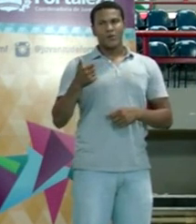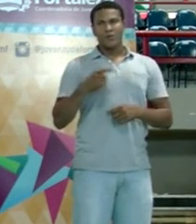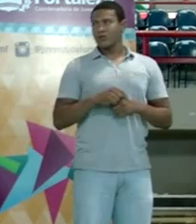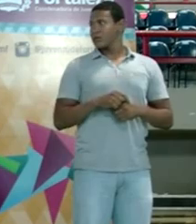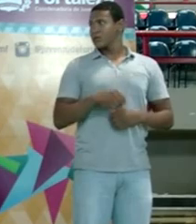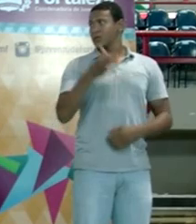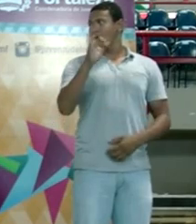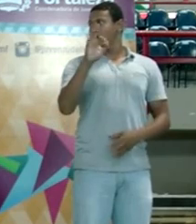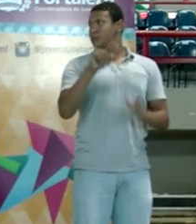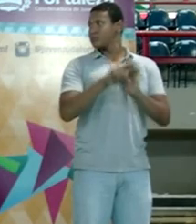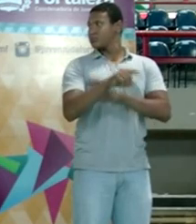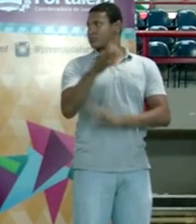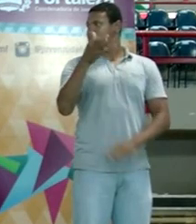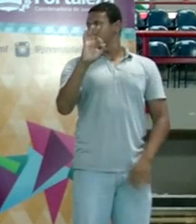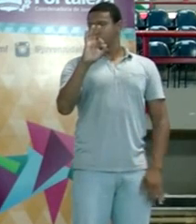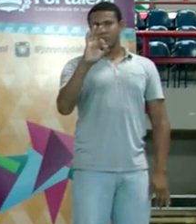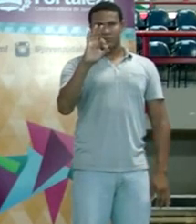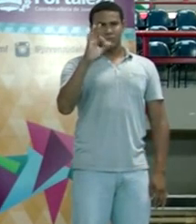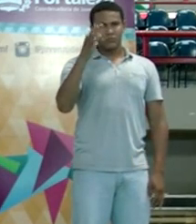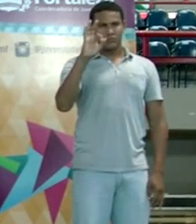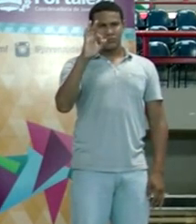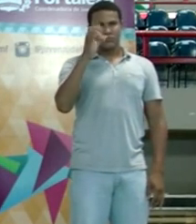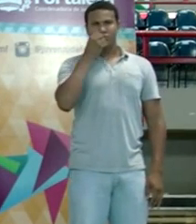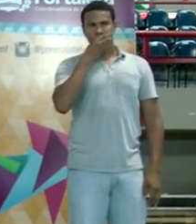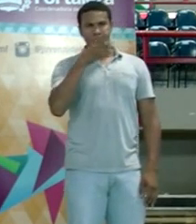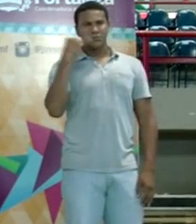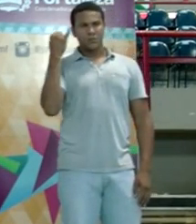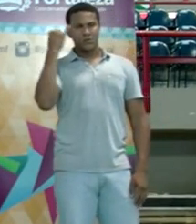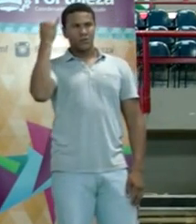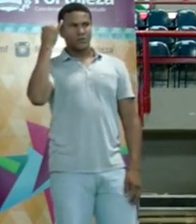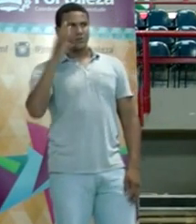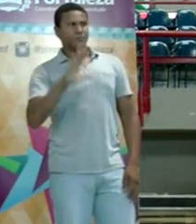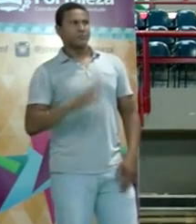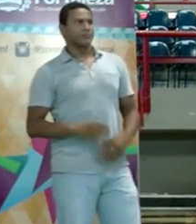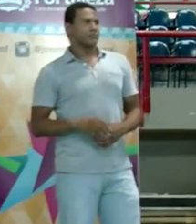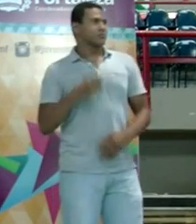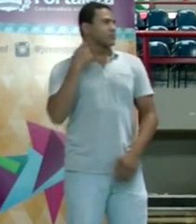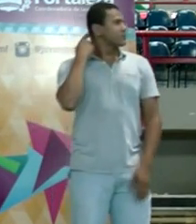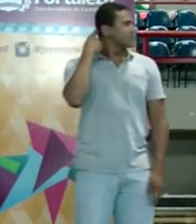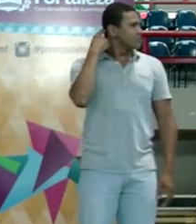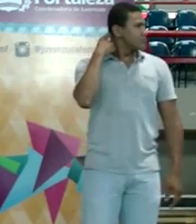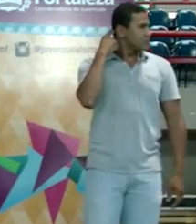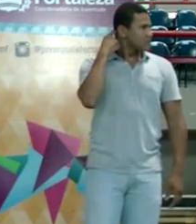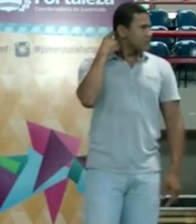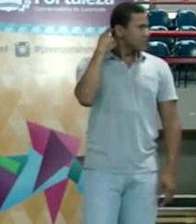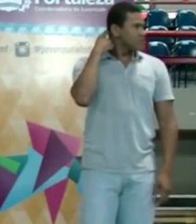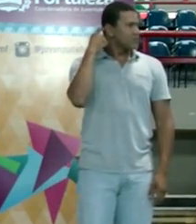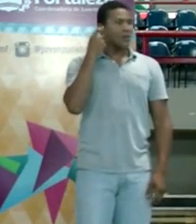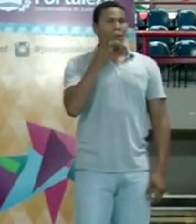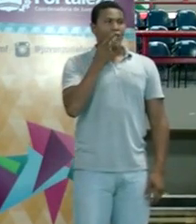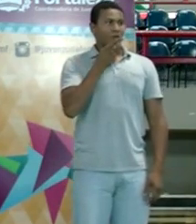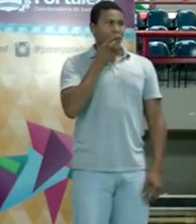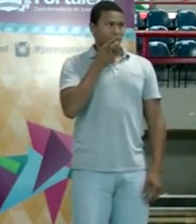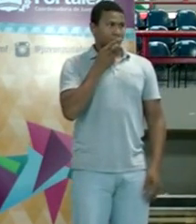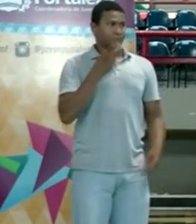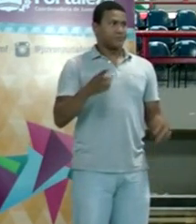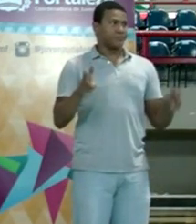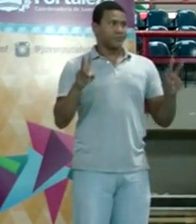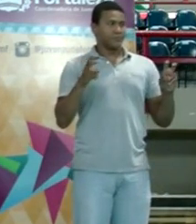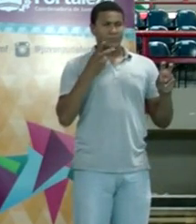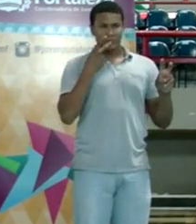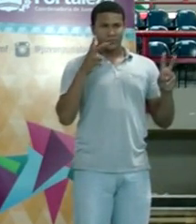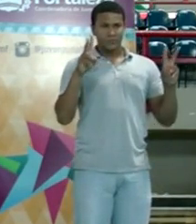para a questão 10. Essa questão 10 tem uma parte muito importante, certo? Ela vai falar um pouco também sobre questão